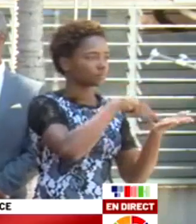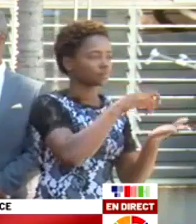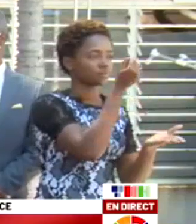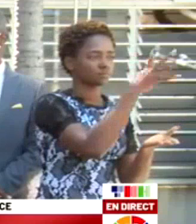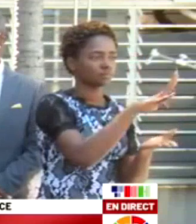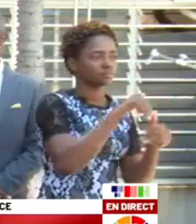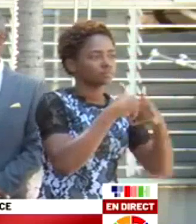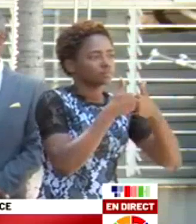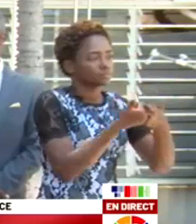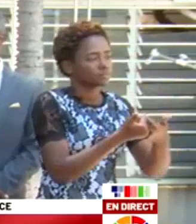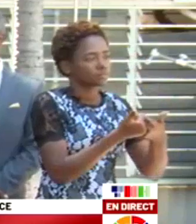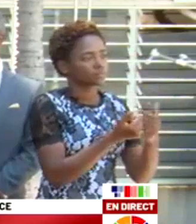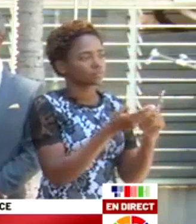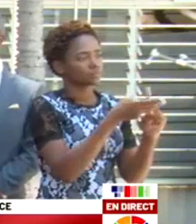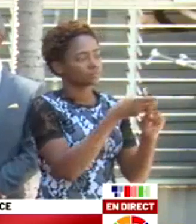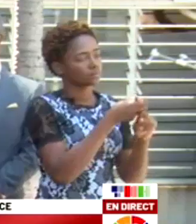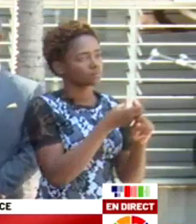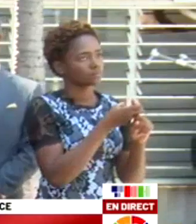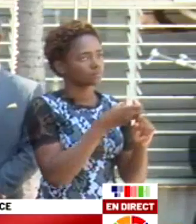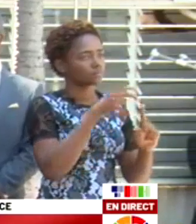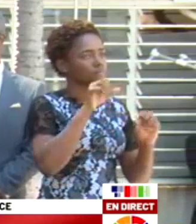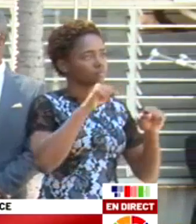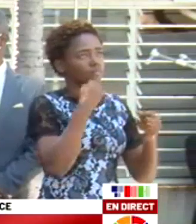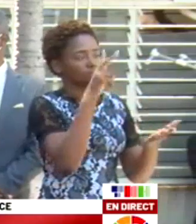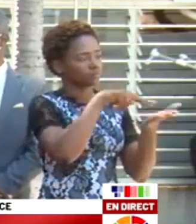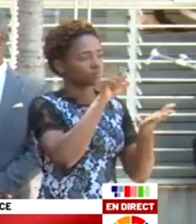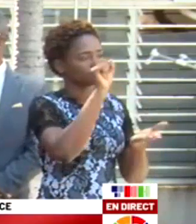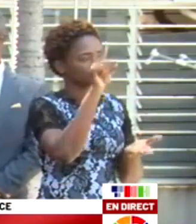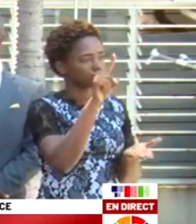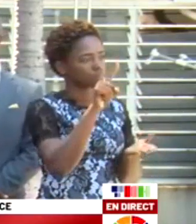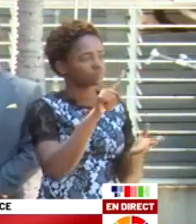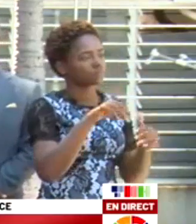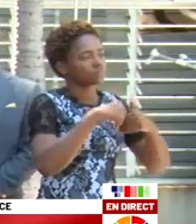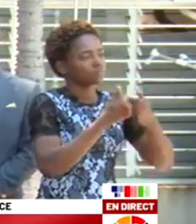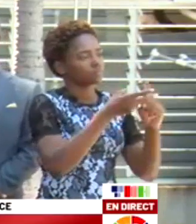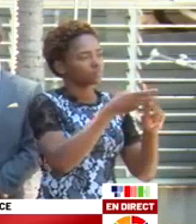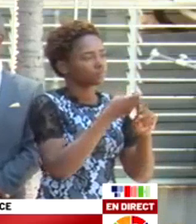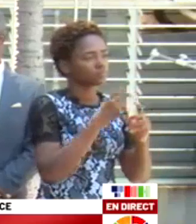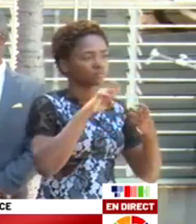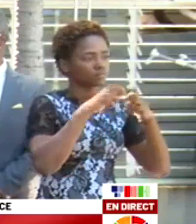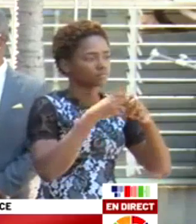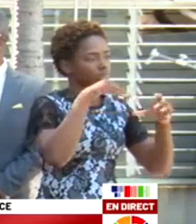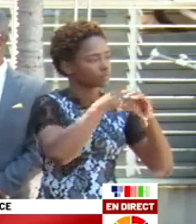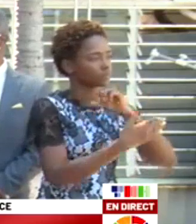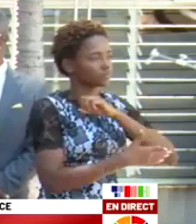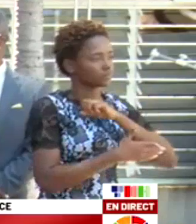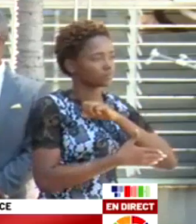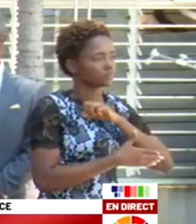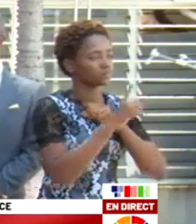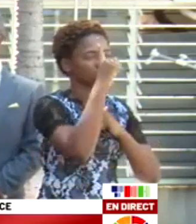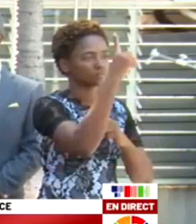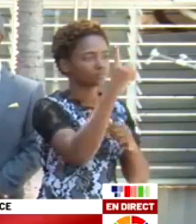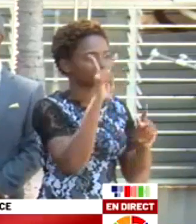2013-2014 comment kidnapping n'a pas dit depuis 2011 comment kidnapping t'a fait ravage dans le pays. Une seule arrestation